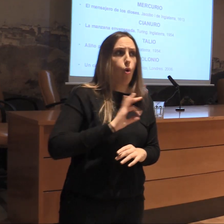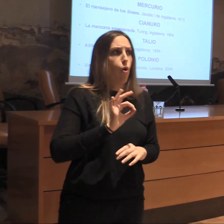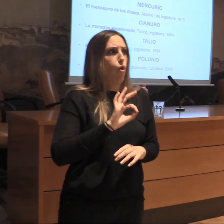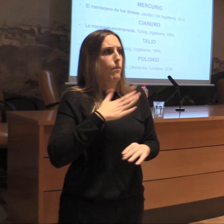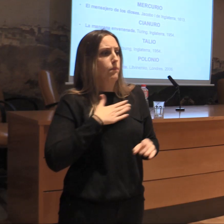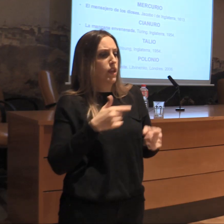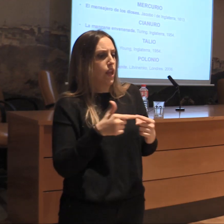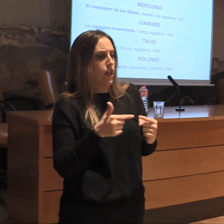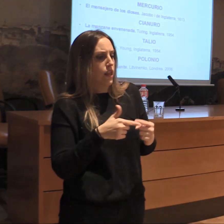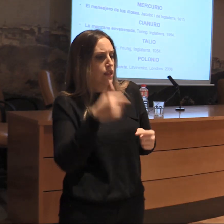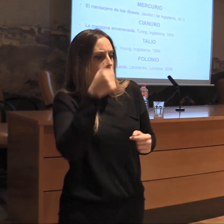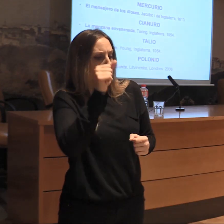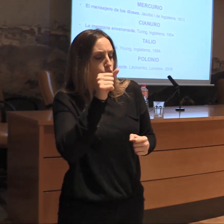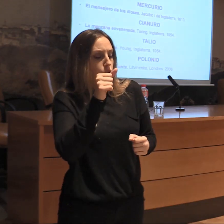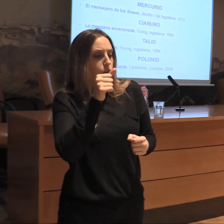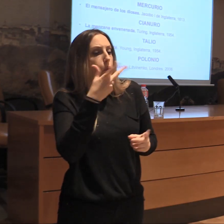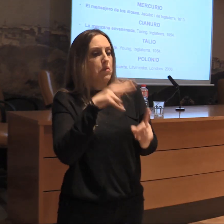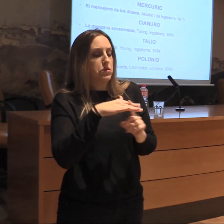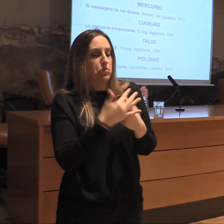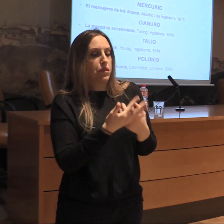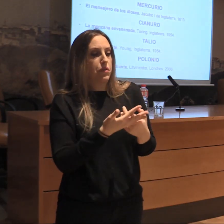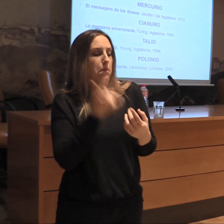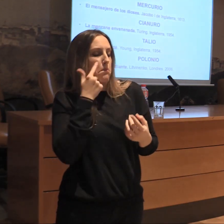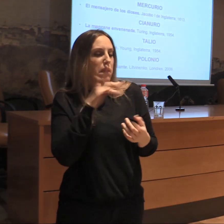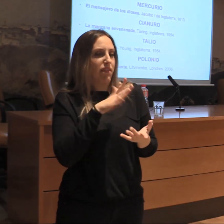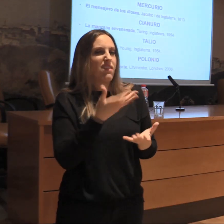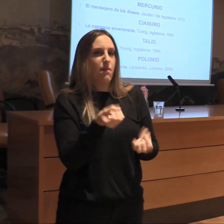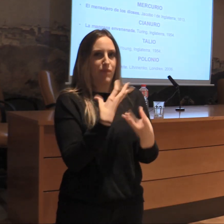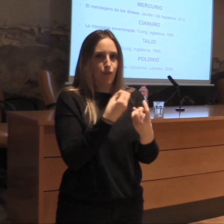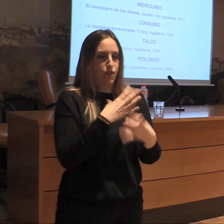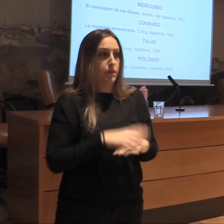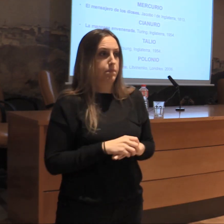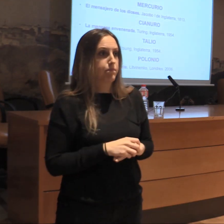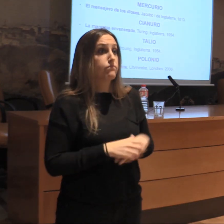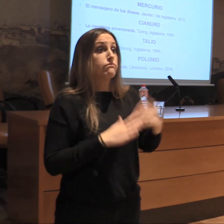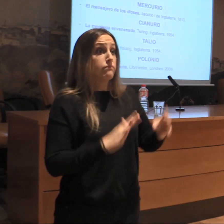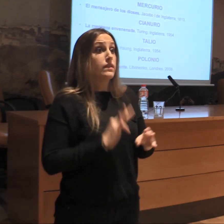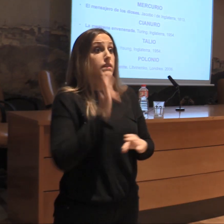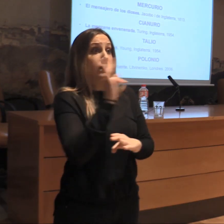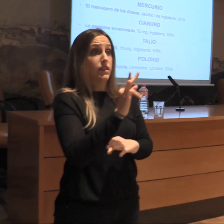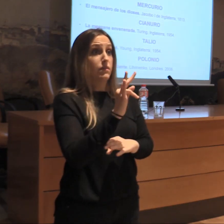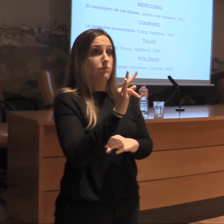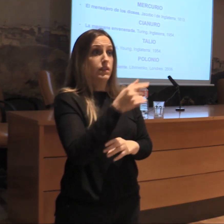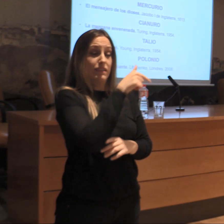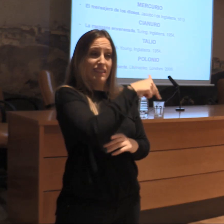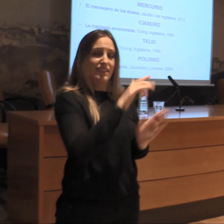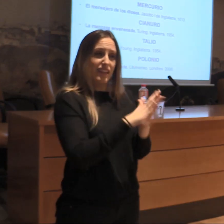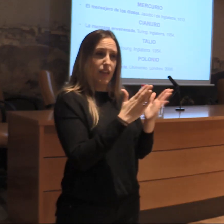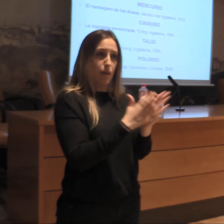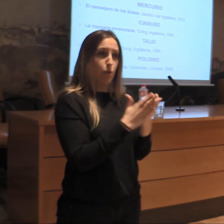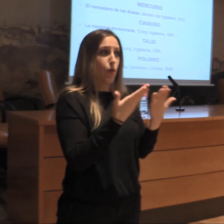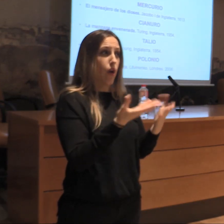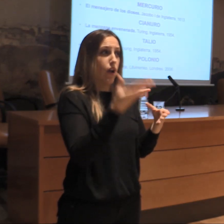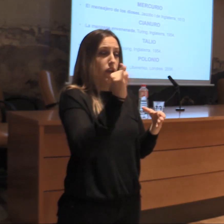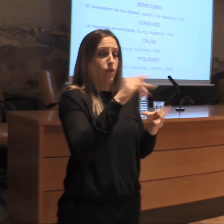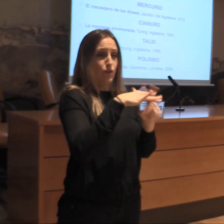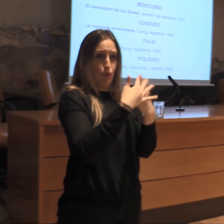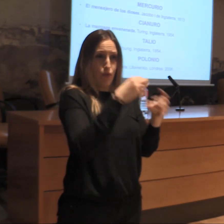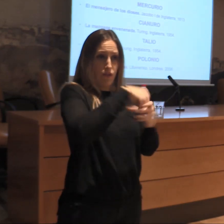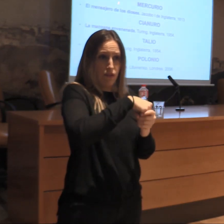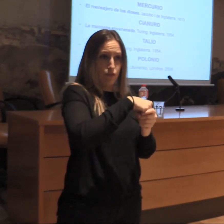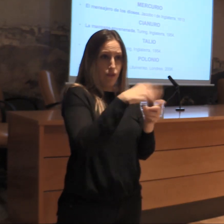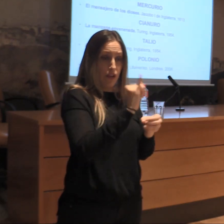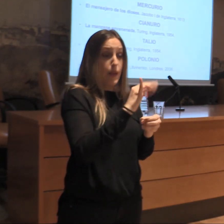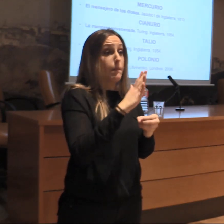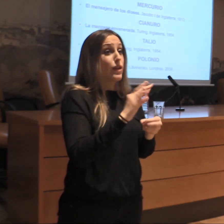caso parecido. De hecho, he encontrado tres casos más, aparte de los incluidos en el libro, de esta especial solidaridad